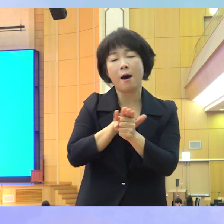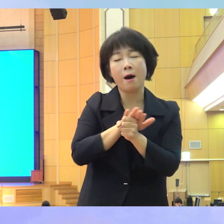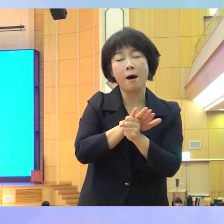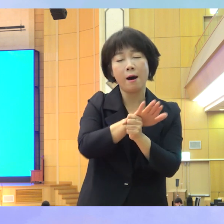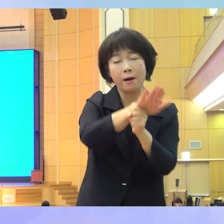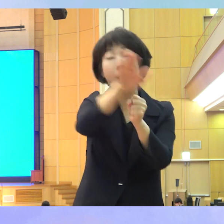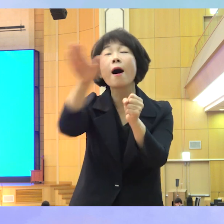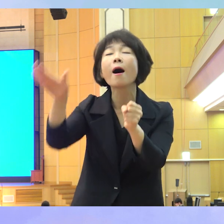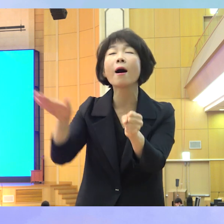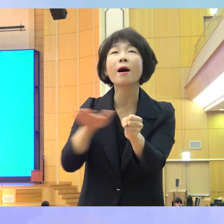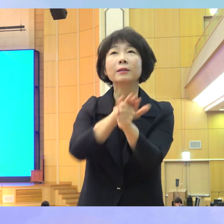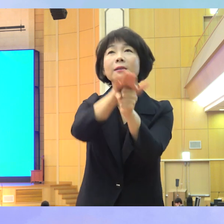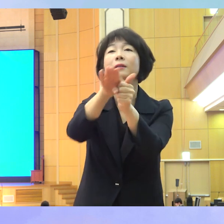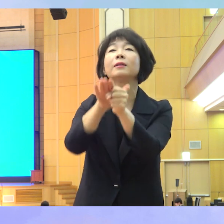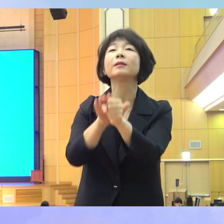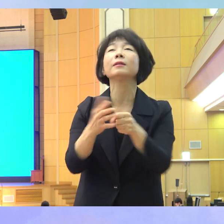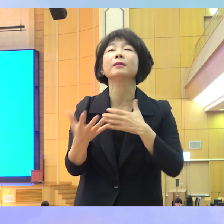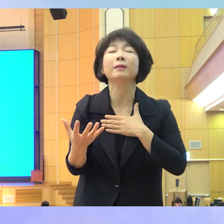구주의